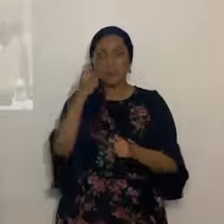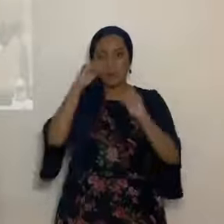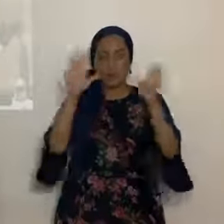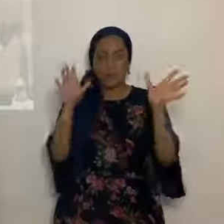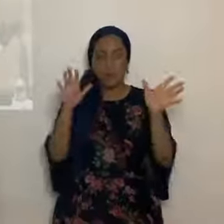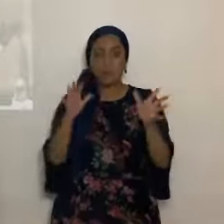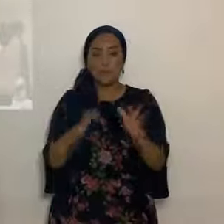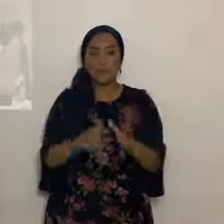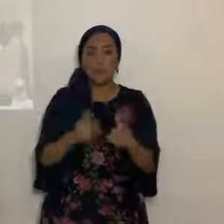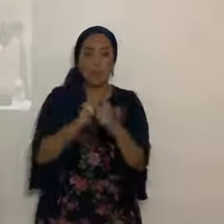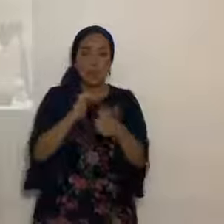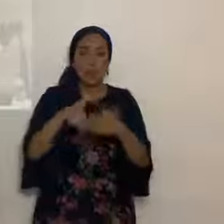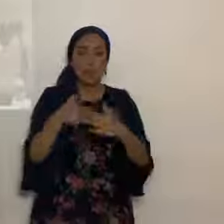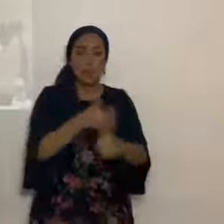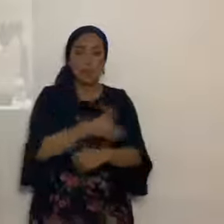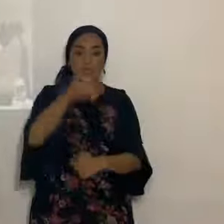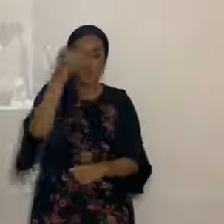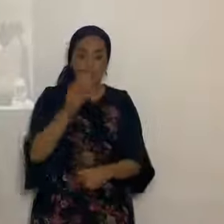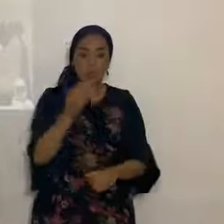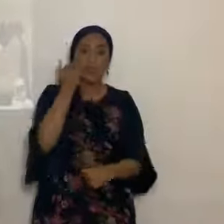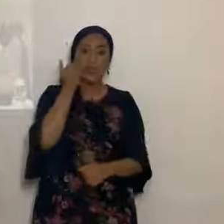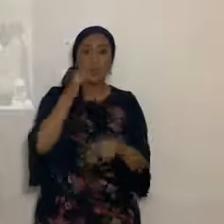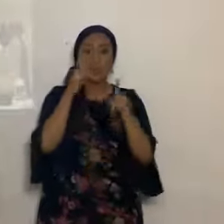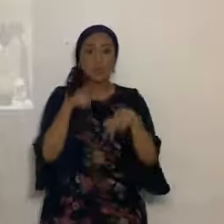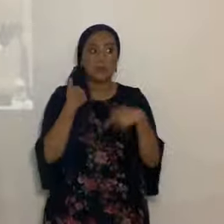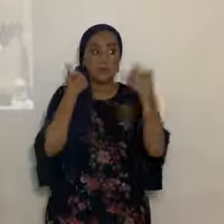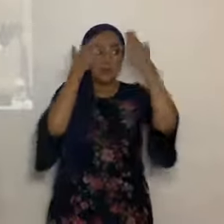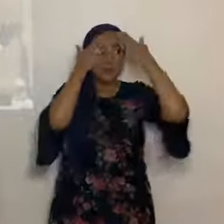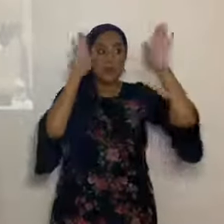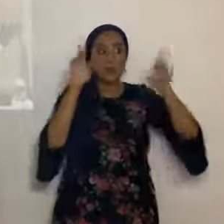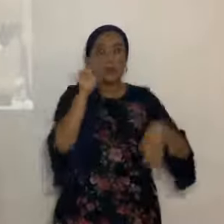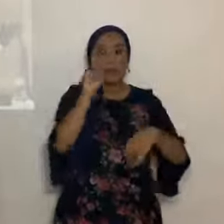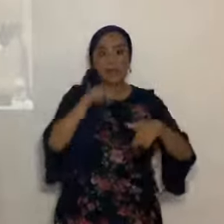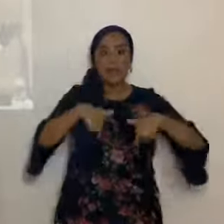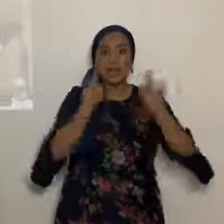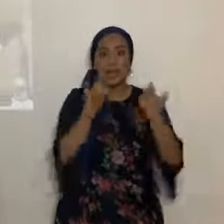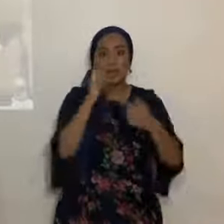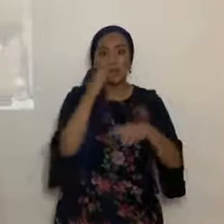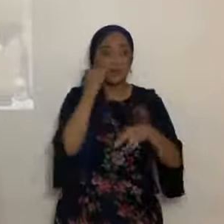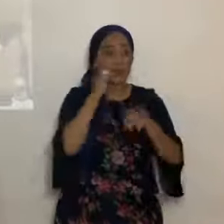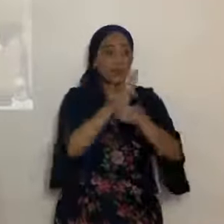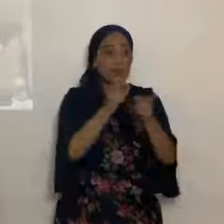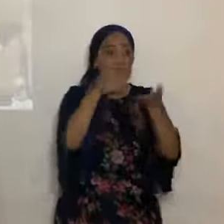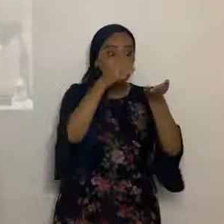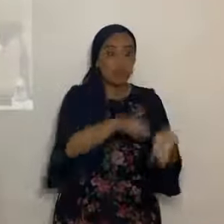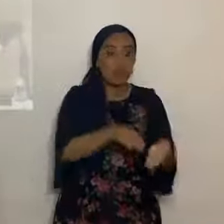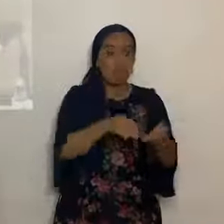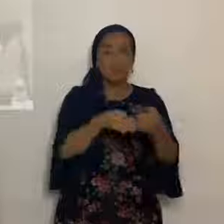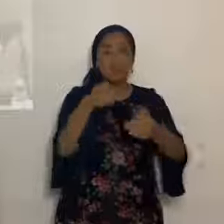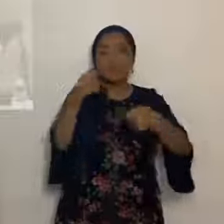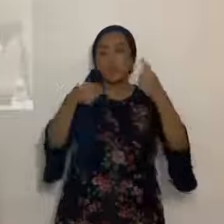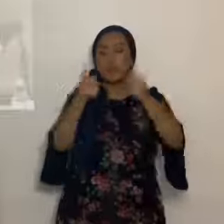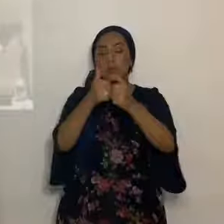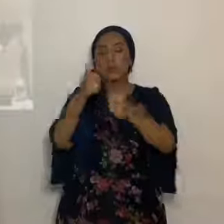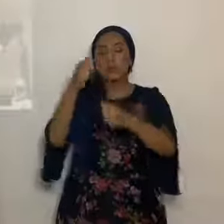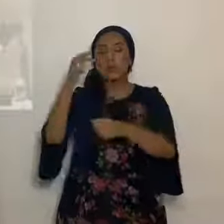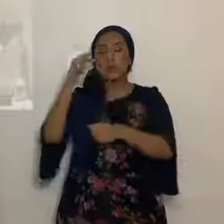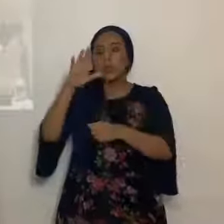con Elohim, con el Todopoderoso. Si la persona no sabemos dónde vive o ya murió, te peleaste con un tío, etcétera,